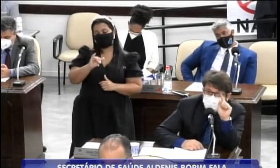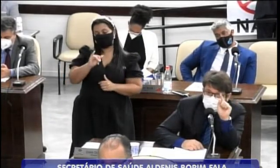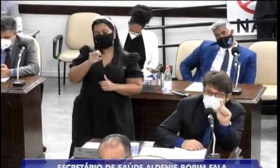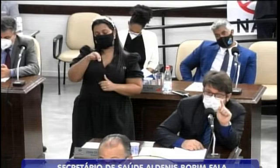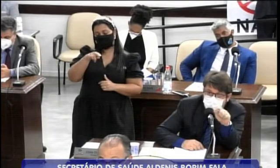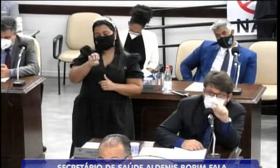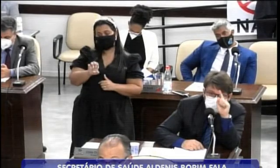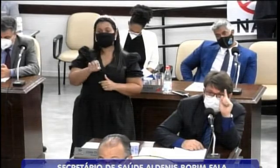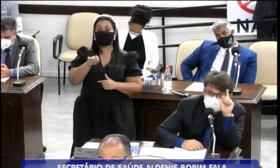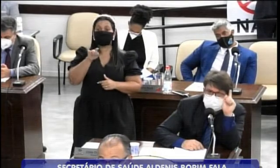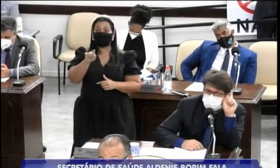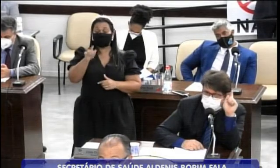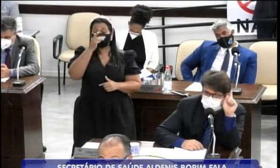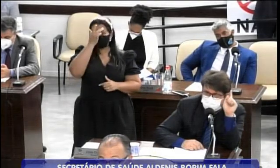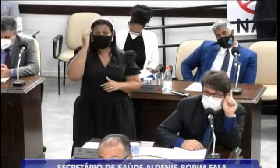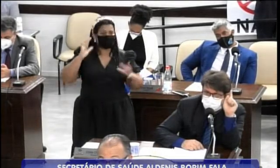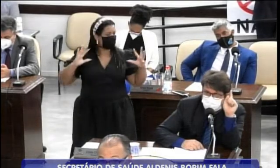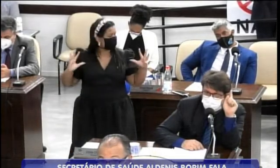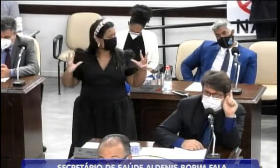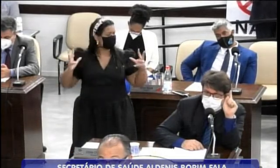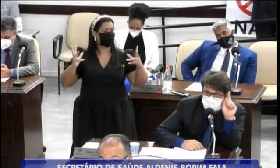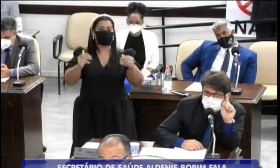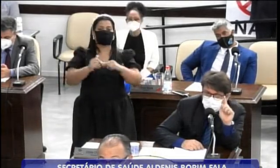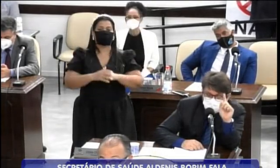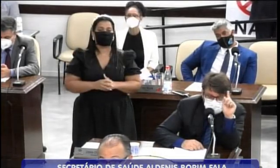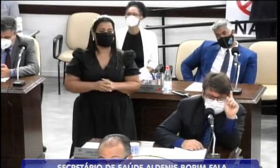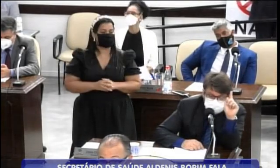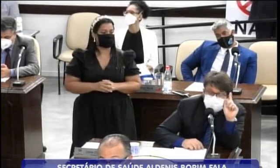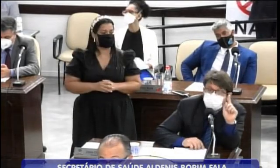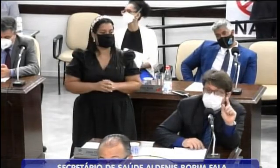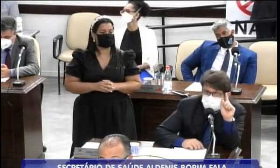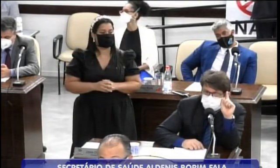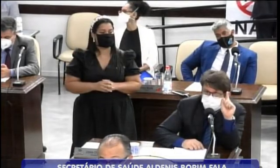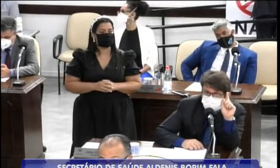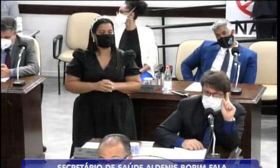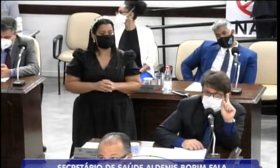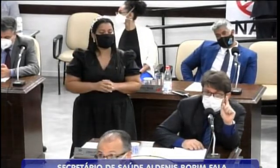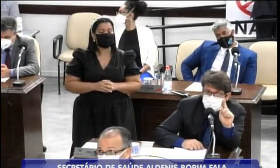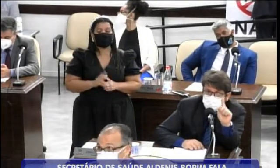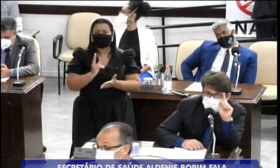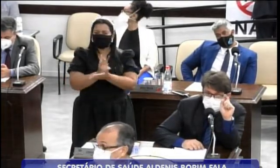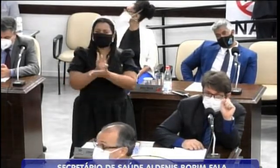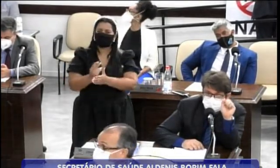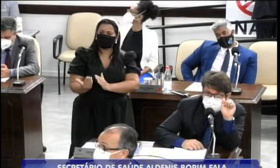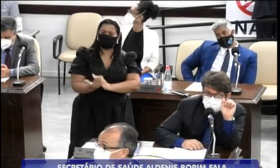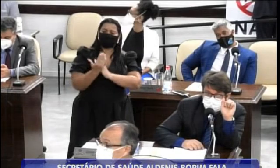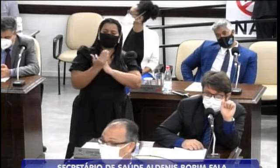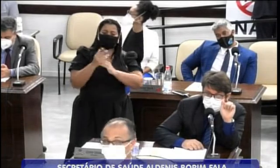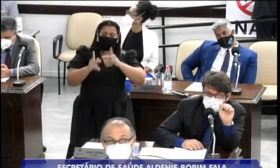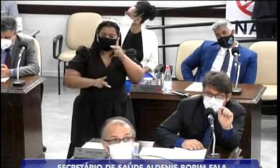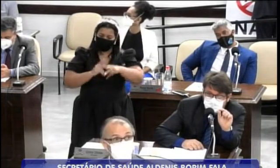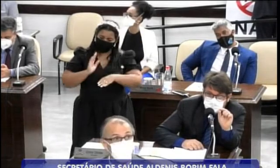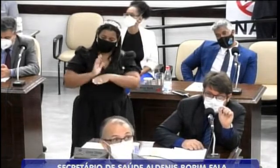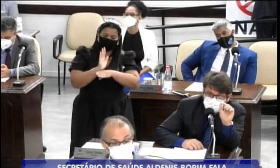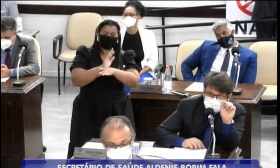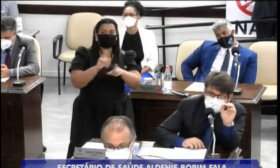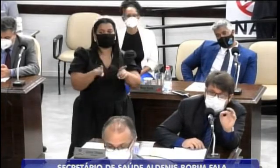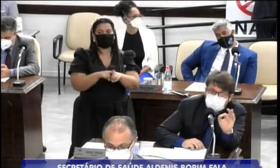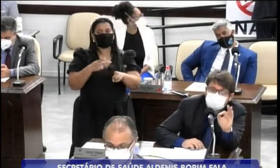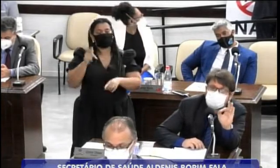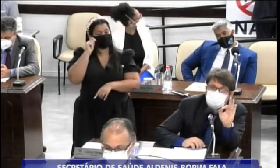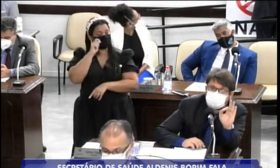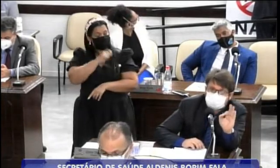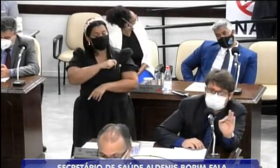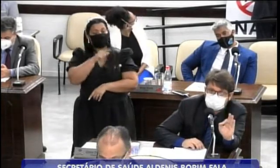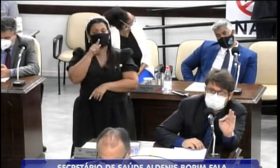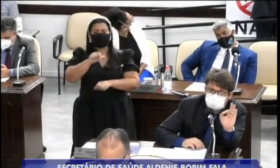e na pessoa do senhor é extensiva a todos. Nunca se furtaram a nos ajudar e ajudar a população de São José do Rio Preto. O senhor traz